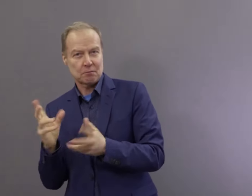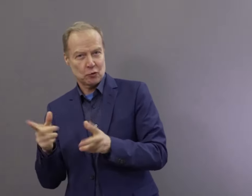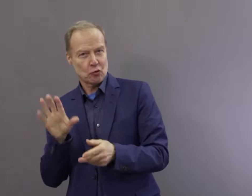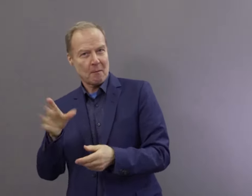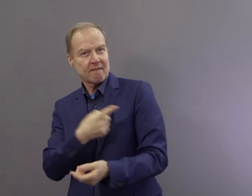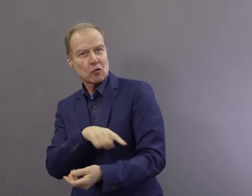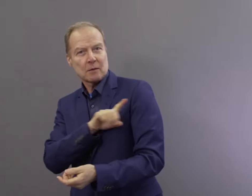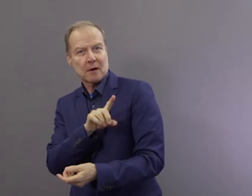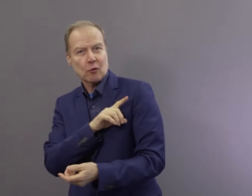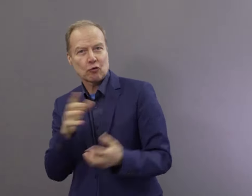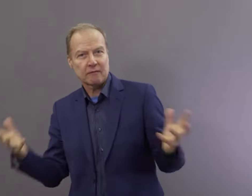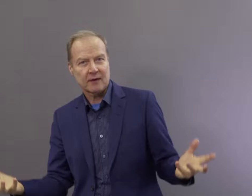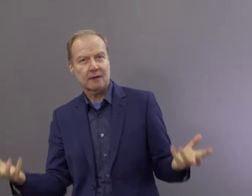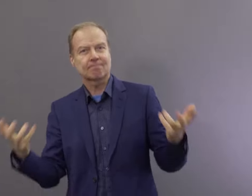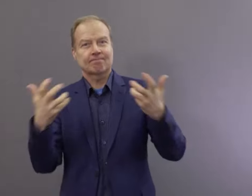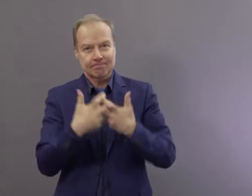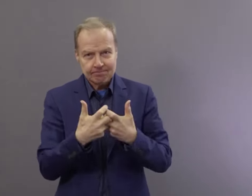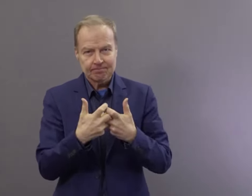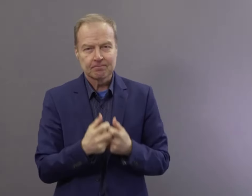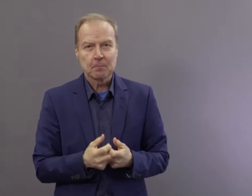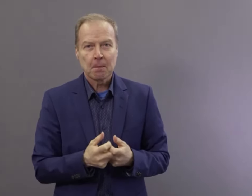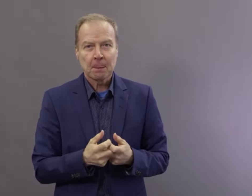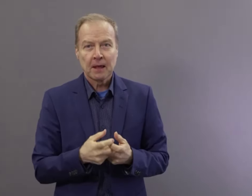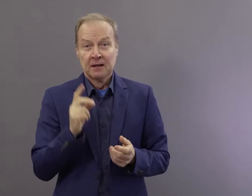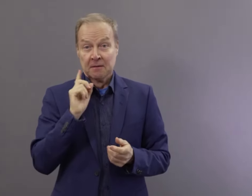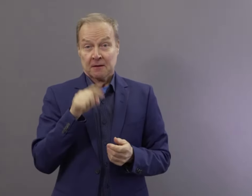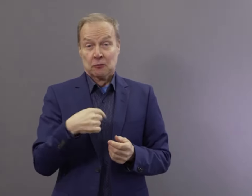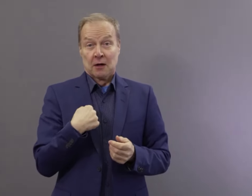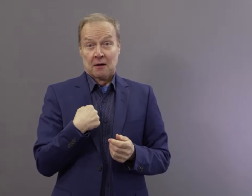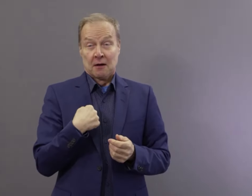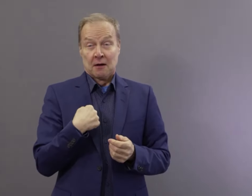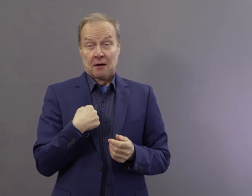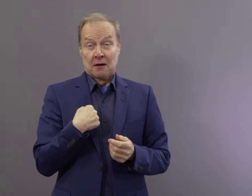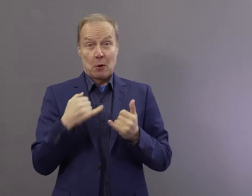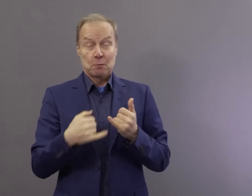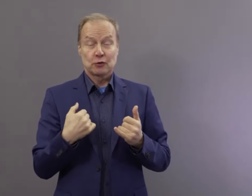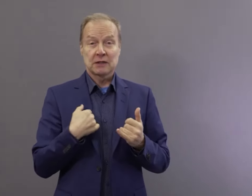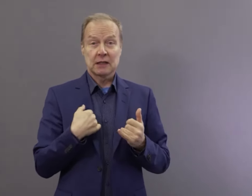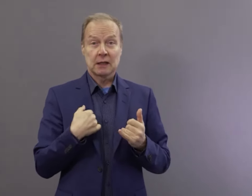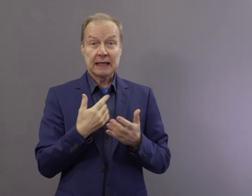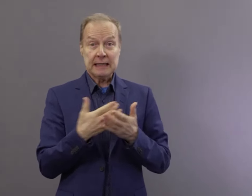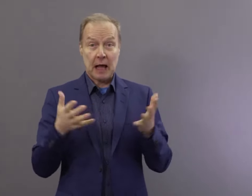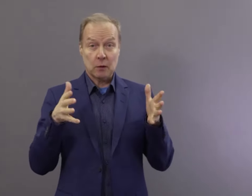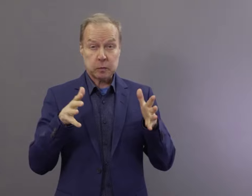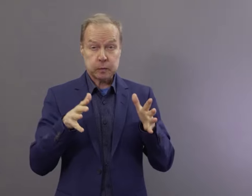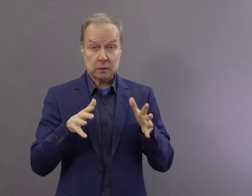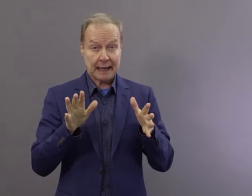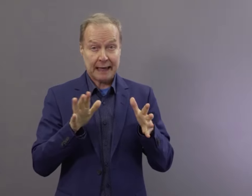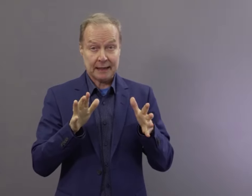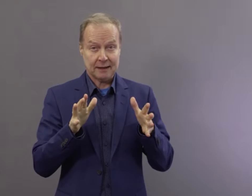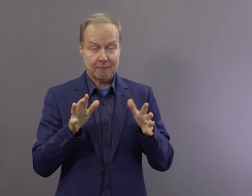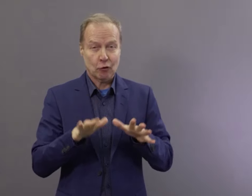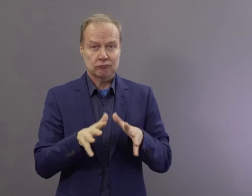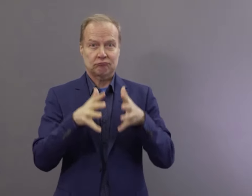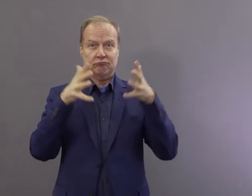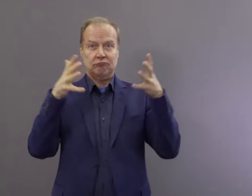kuvataiteet, estraaditaiteet ja niin edelleen. Ne on myös semmoinen hyvä voima, jolla, joka